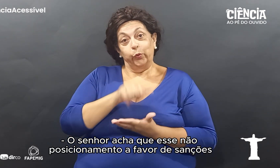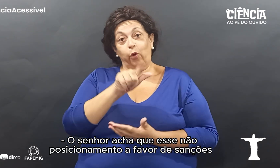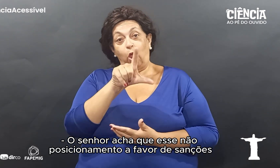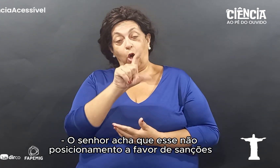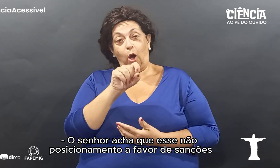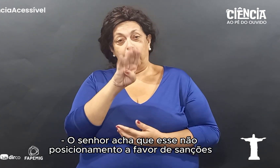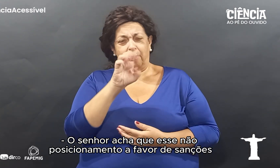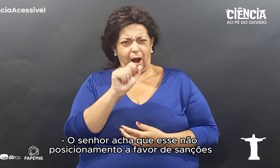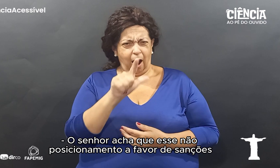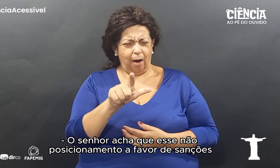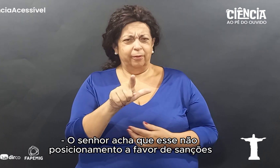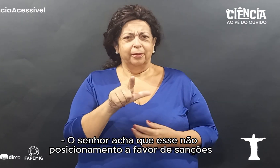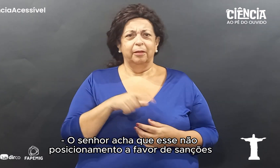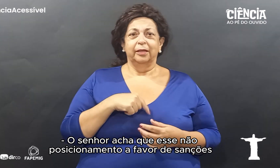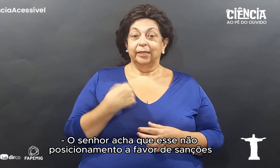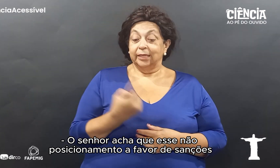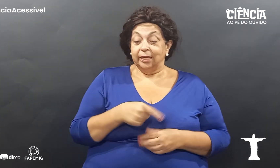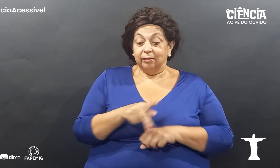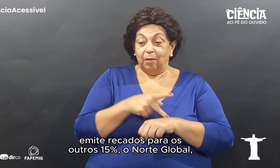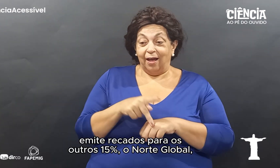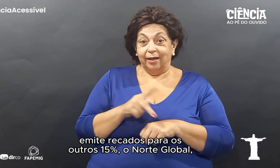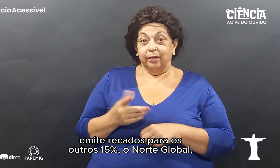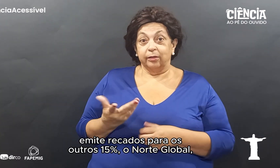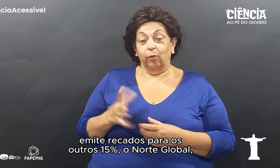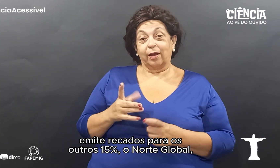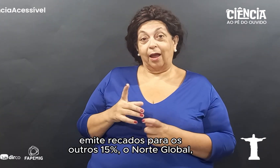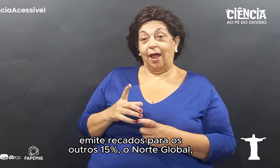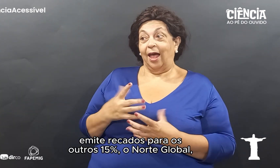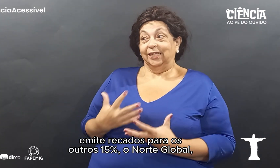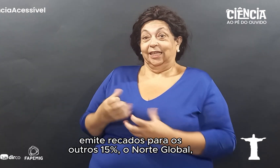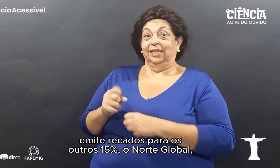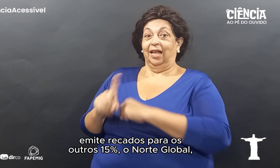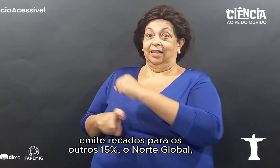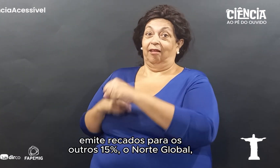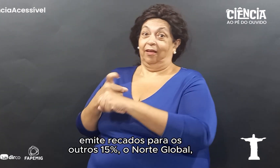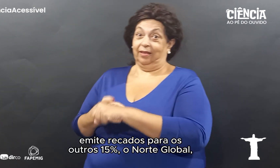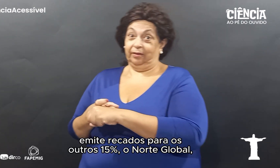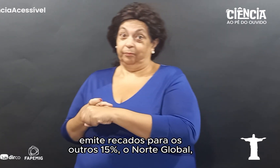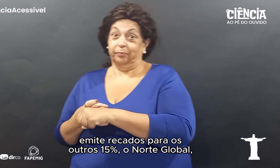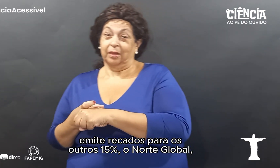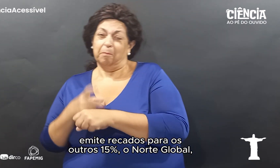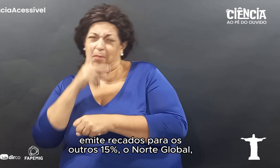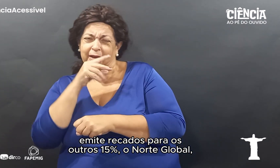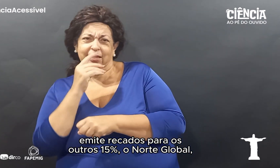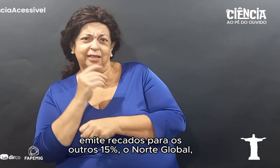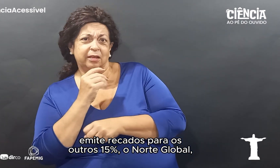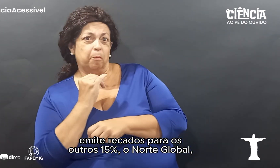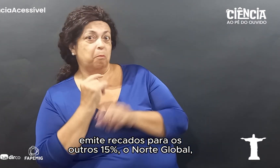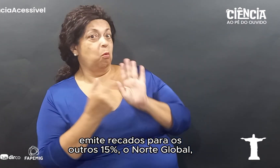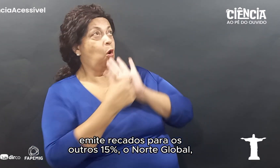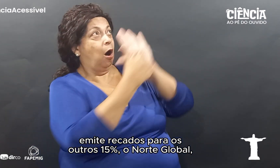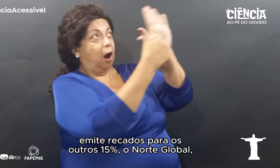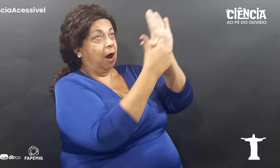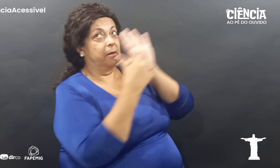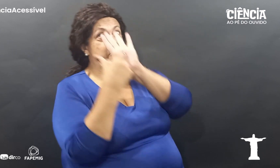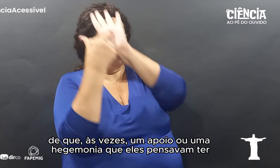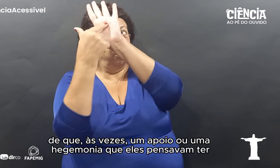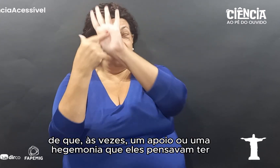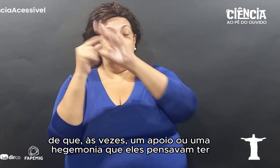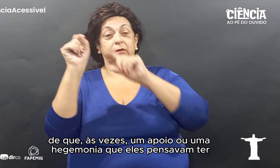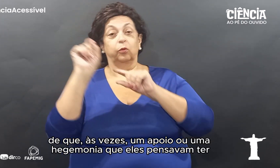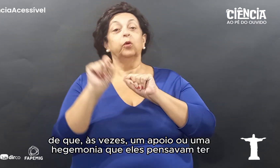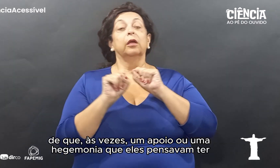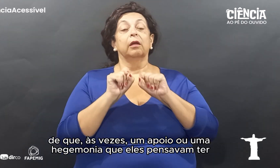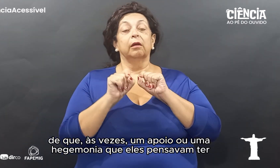esse não posicionamento a favor de sanções emite recados para os outros 15%, ou Norte global,